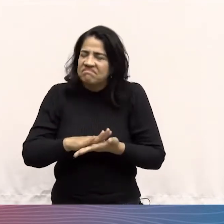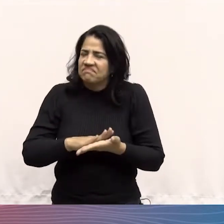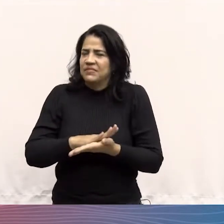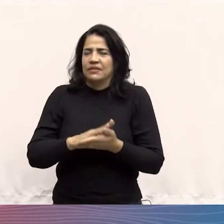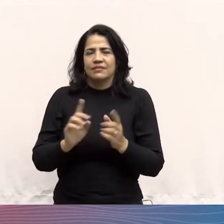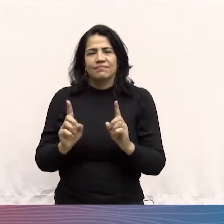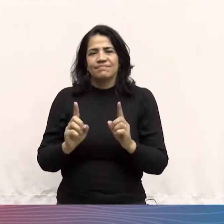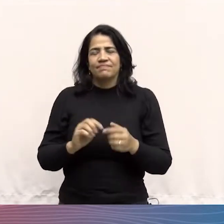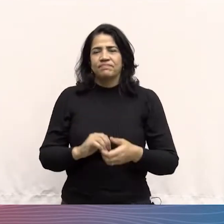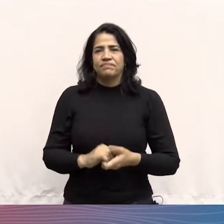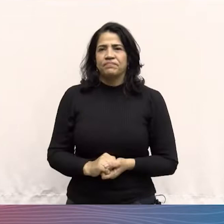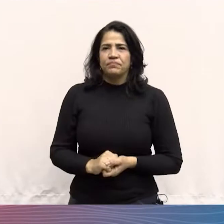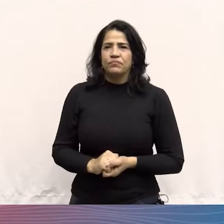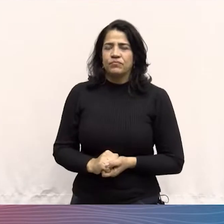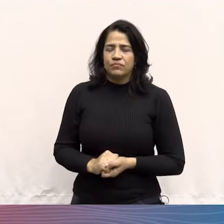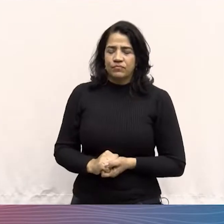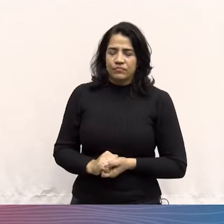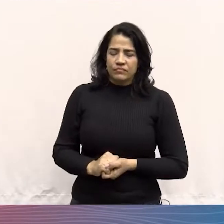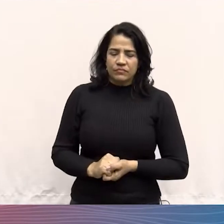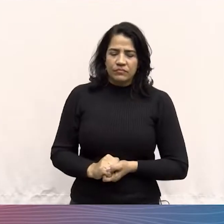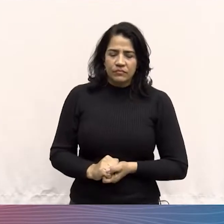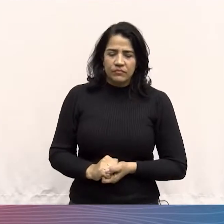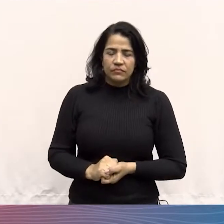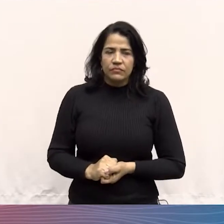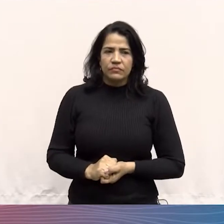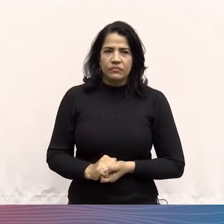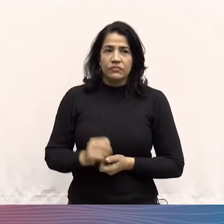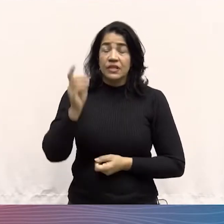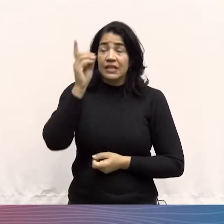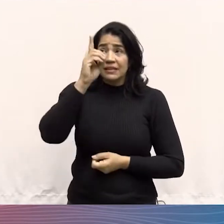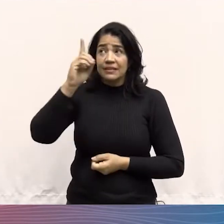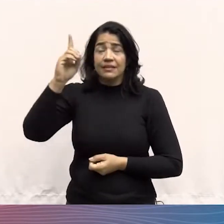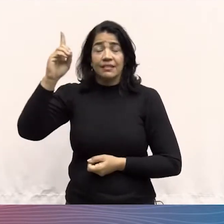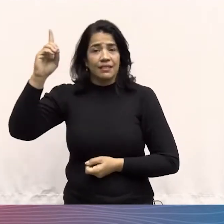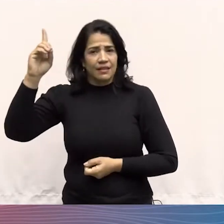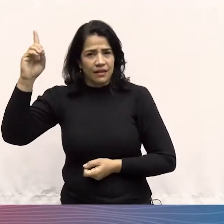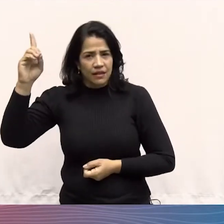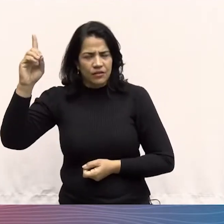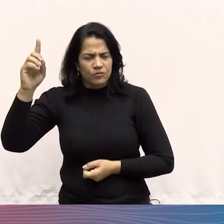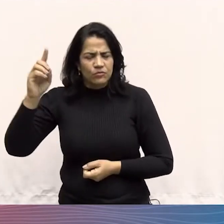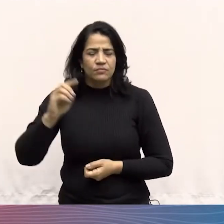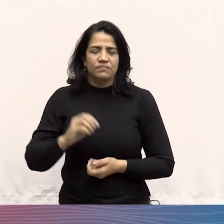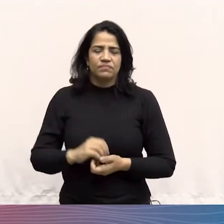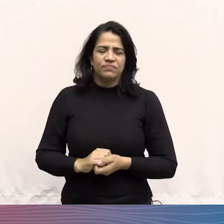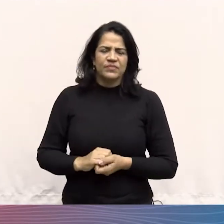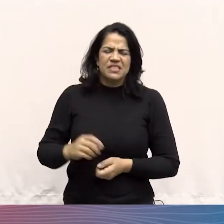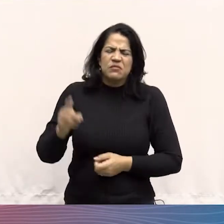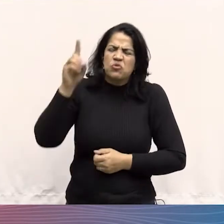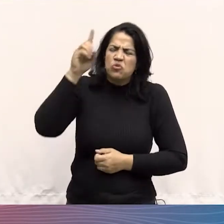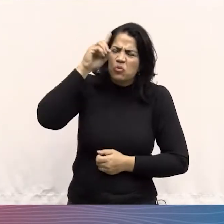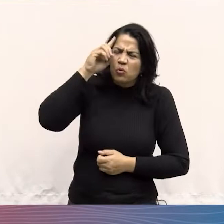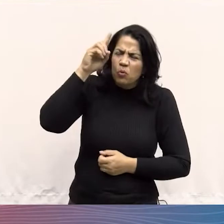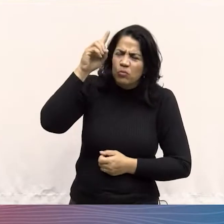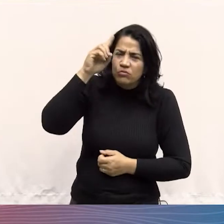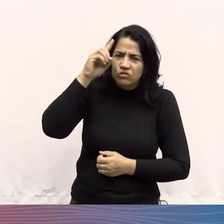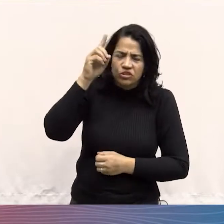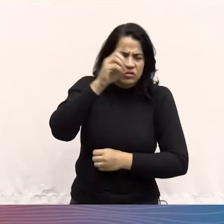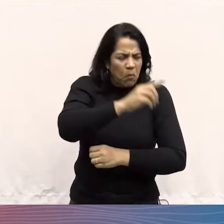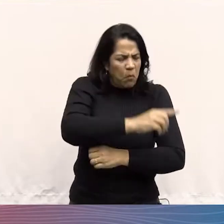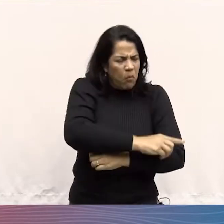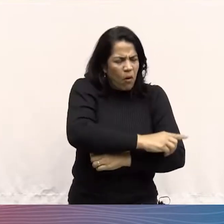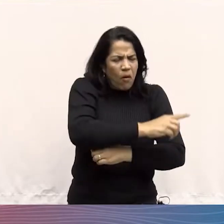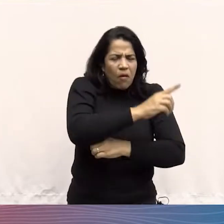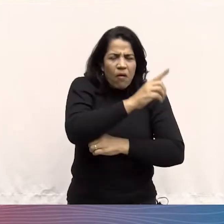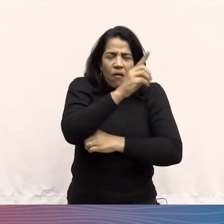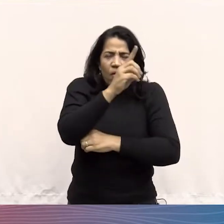uma coisa, tá? E Deus, em todos os dias, na viração do dia, já ouviu esse